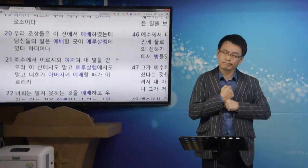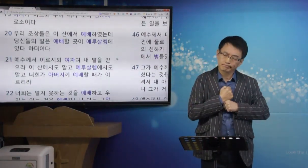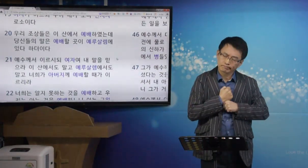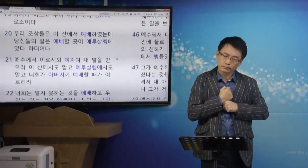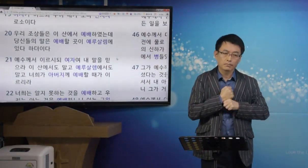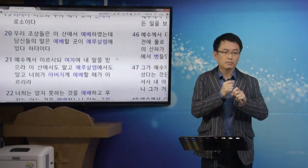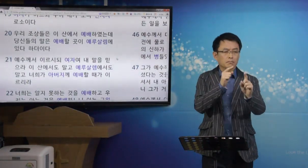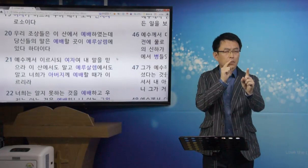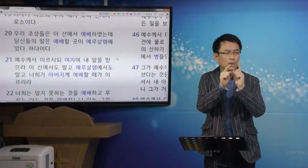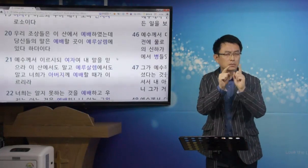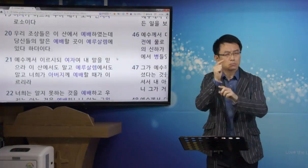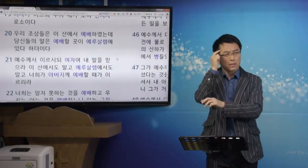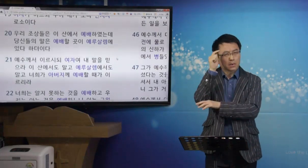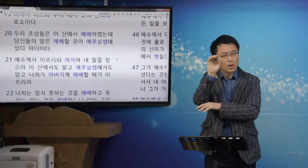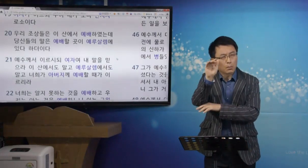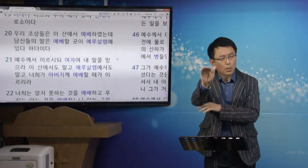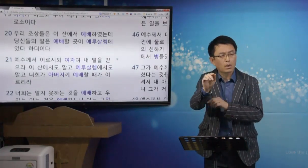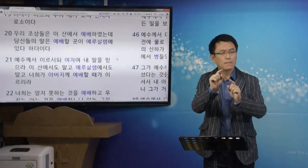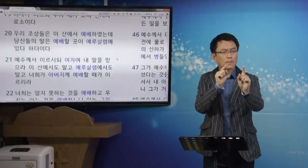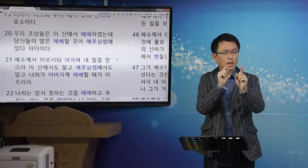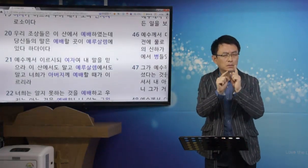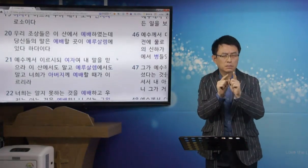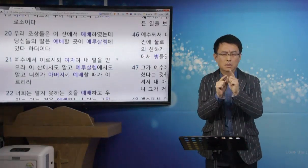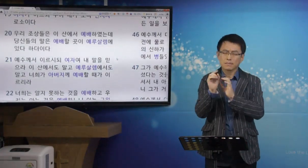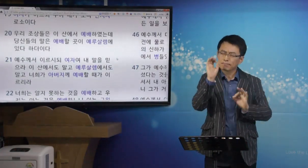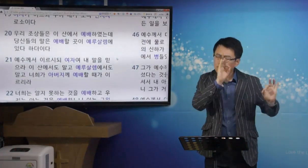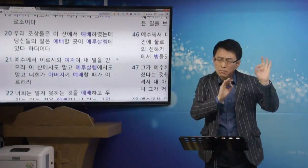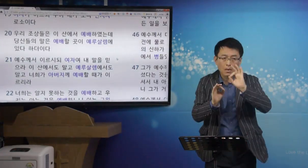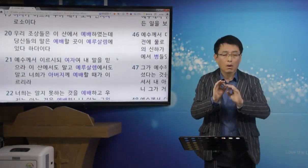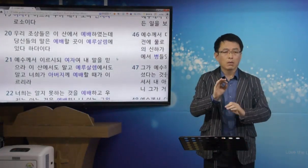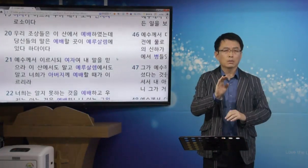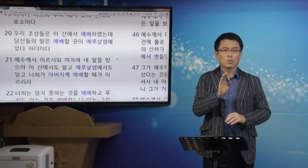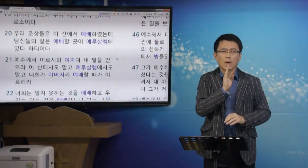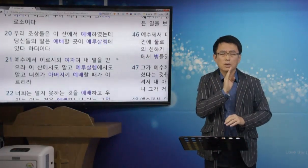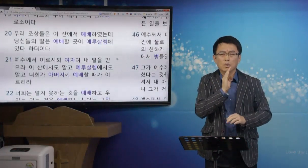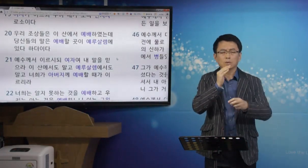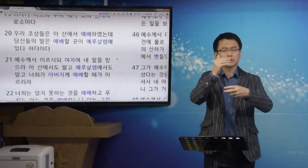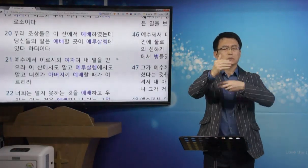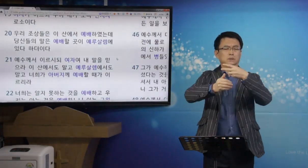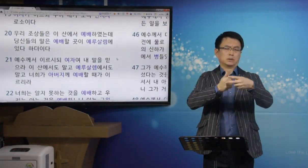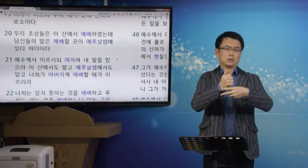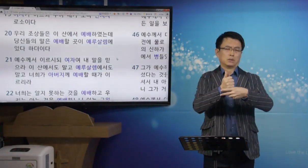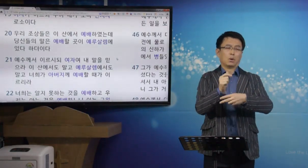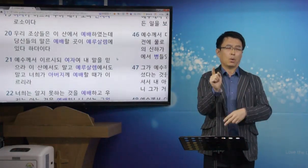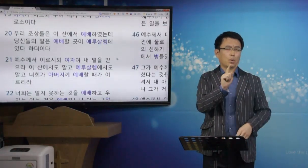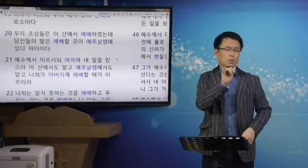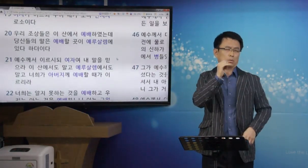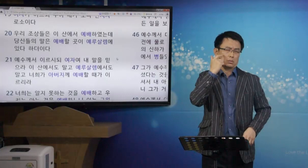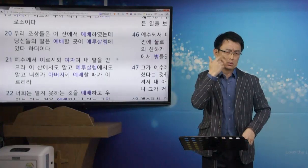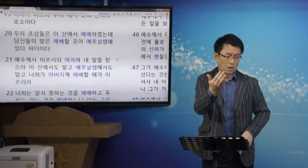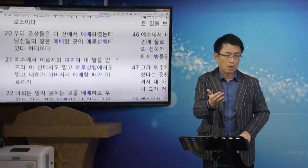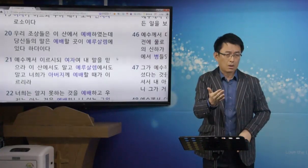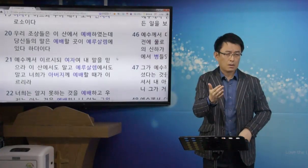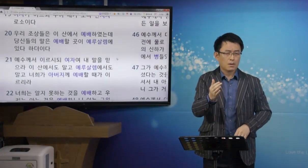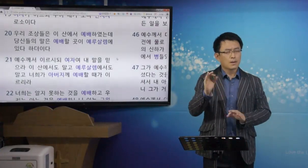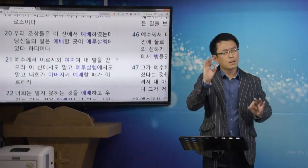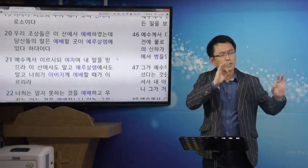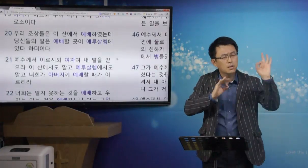아직도 지키고 말씀을 사모하고 말씀을 찾아 정말 참된 신이